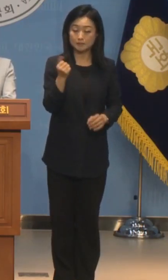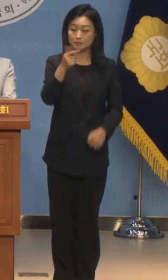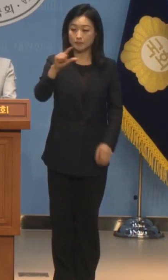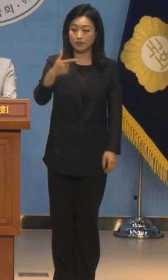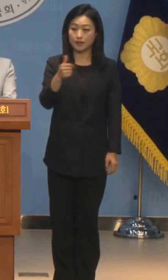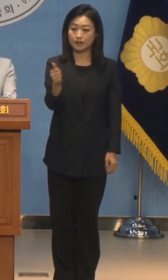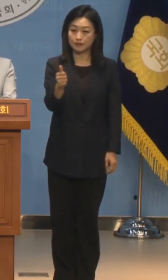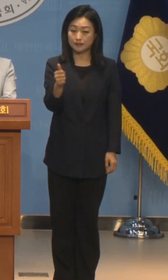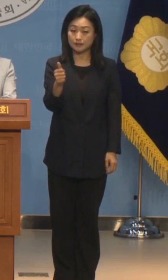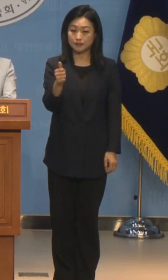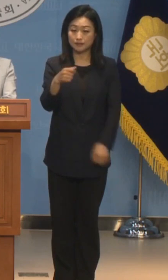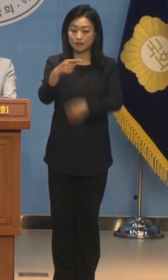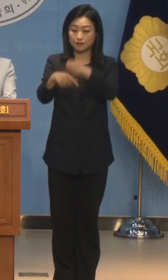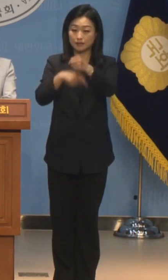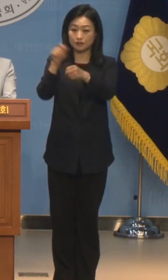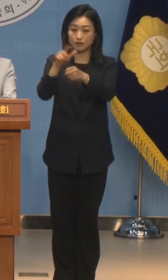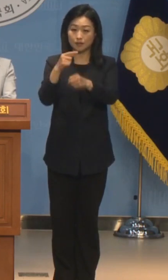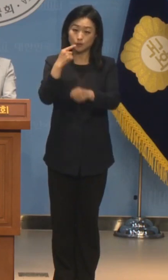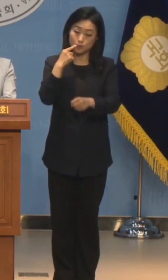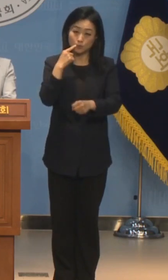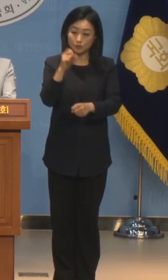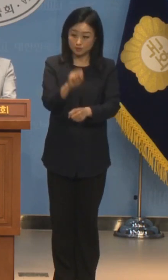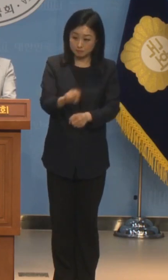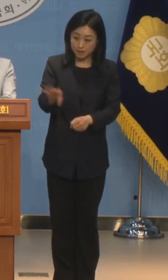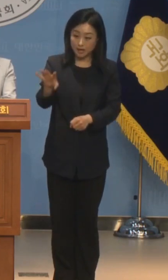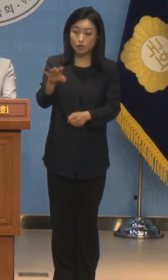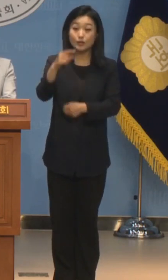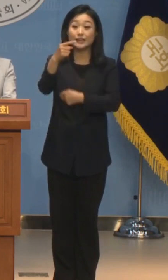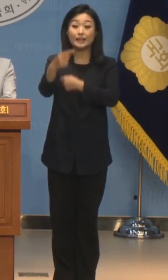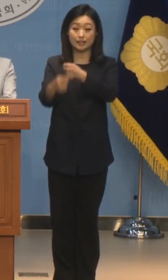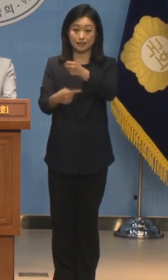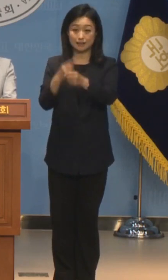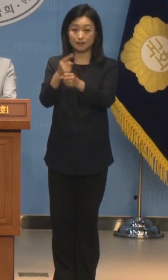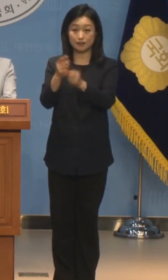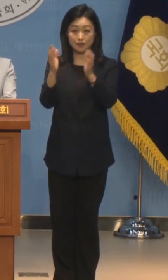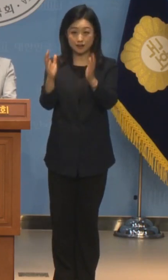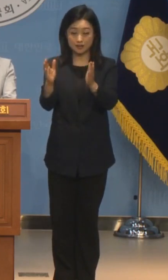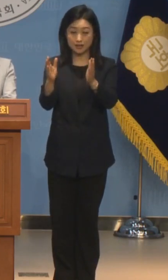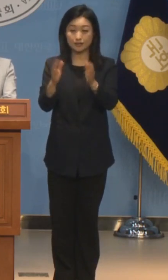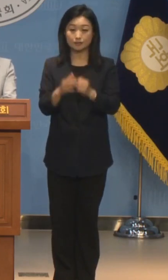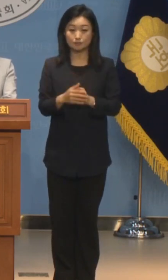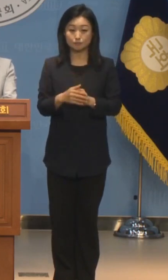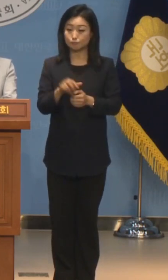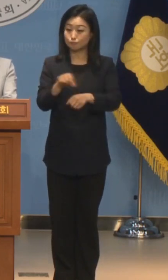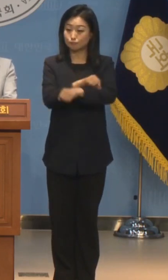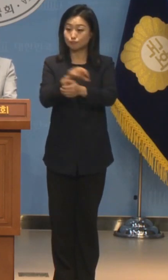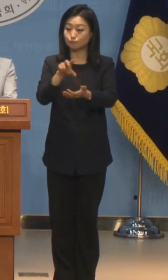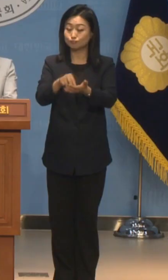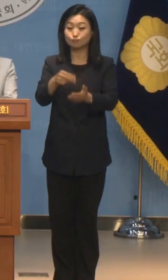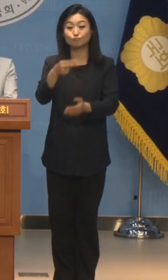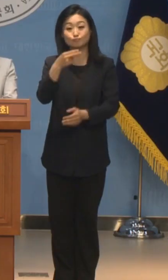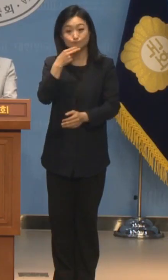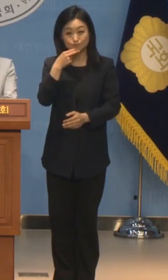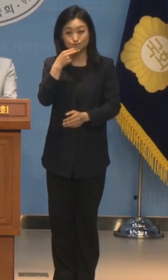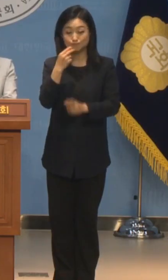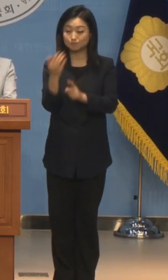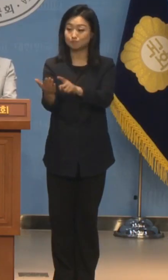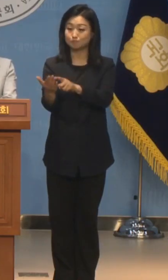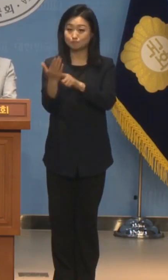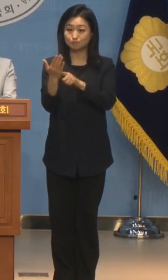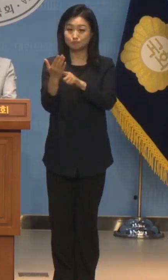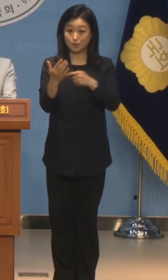대표가 후쿠시마 핵 오염수 방류 1년여 동안 우려했던 안전 문제는 없었다며 괴담